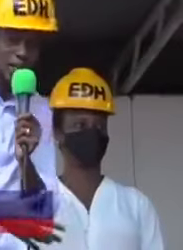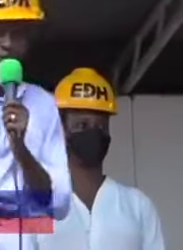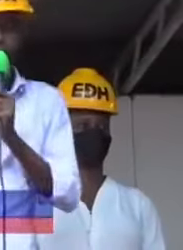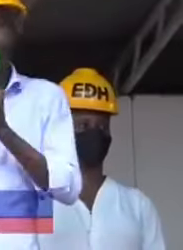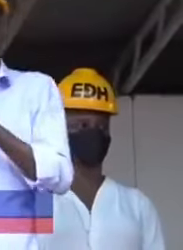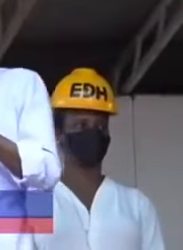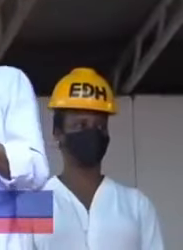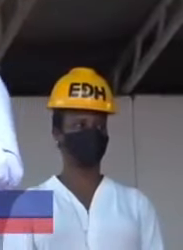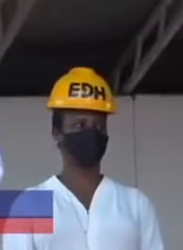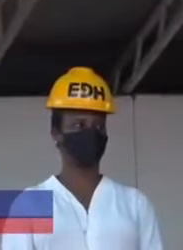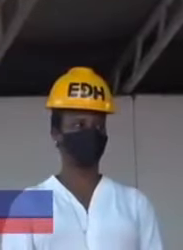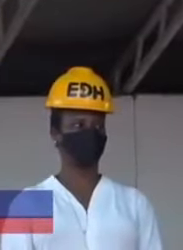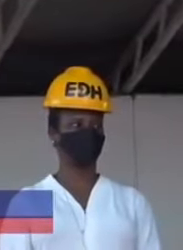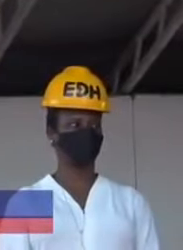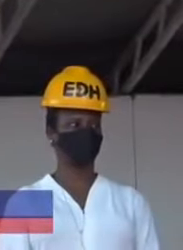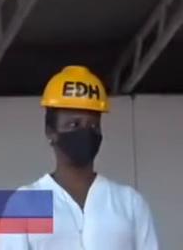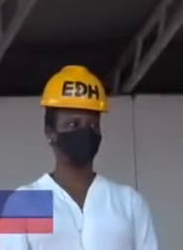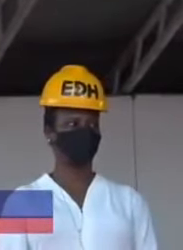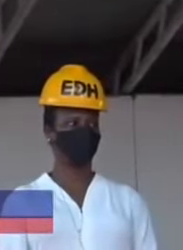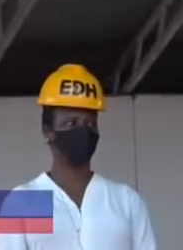Vaudreuil. Route